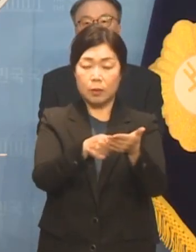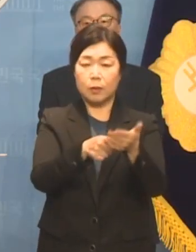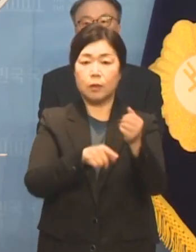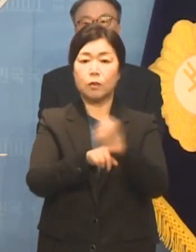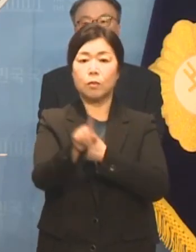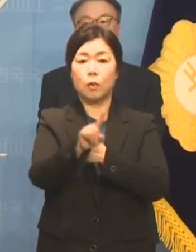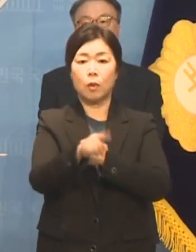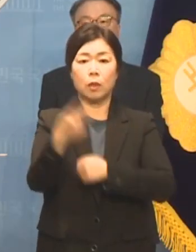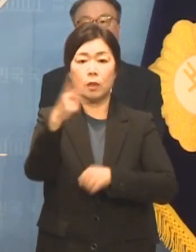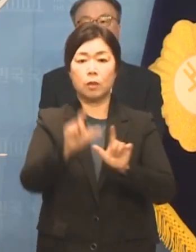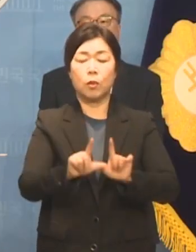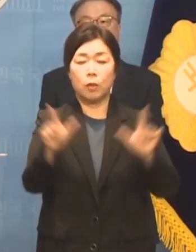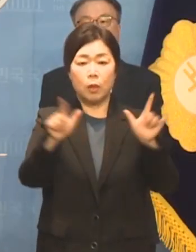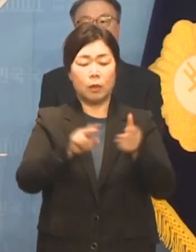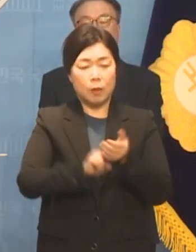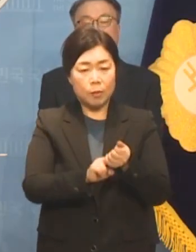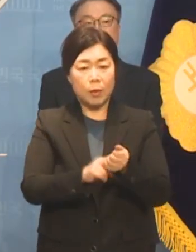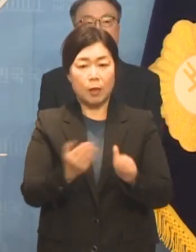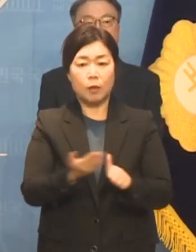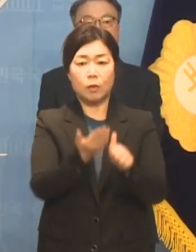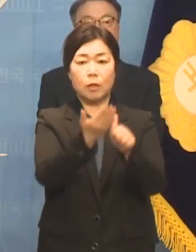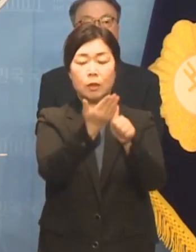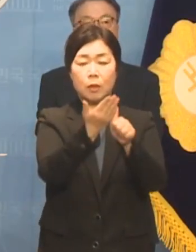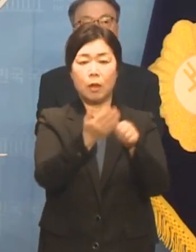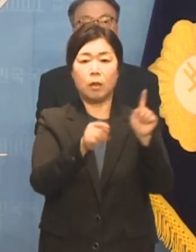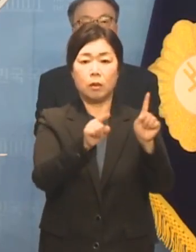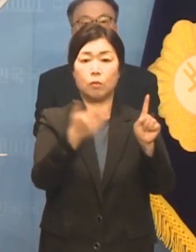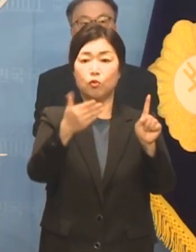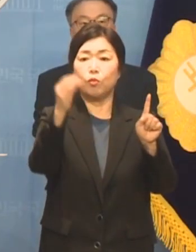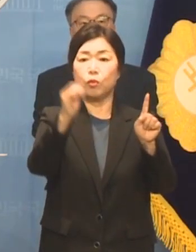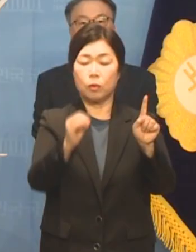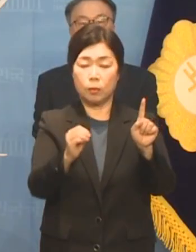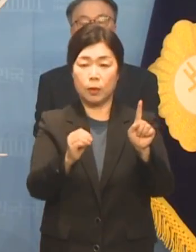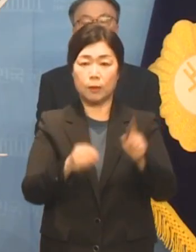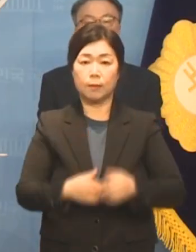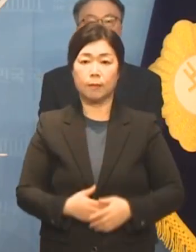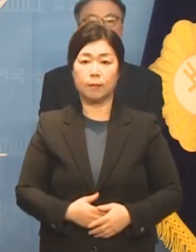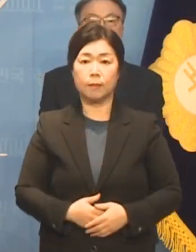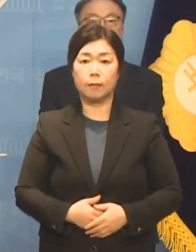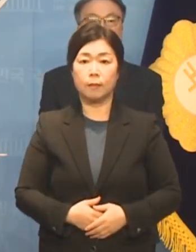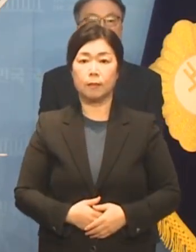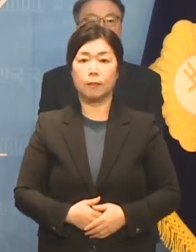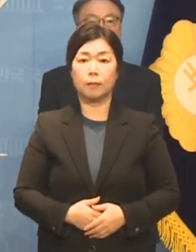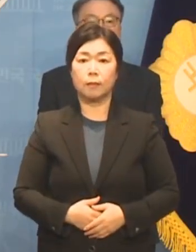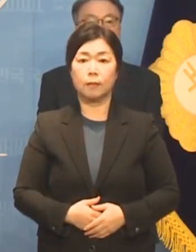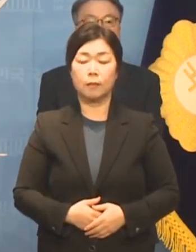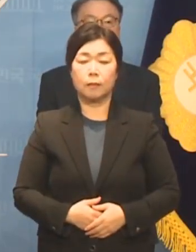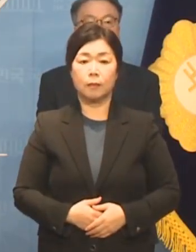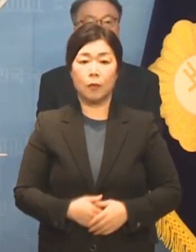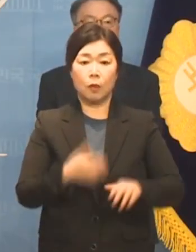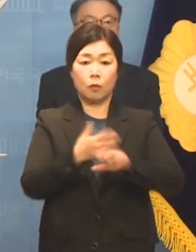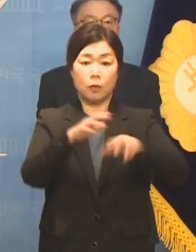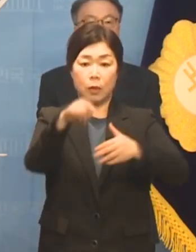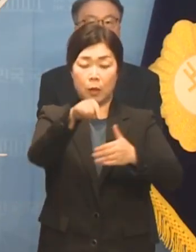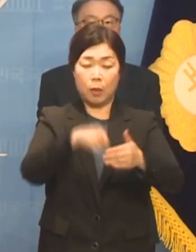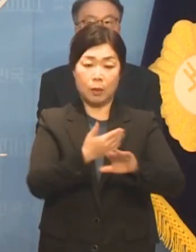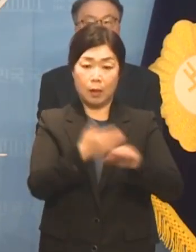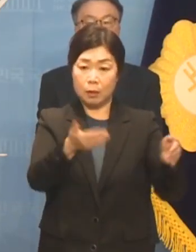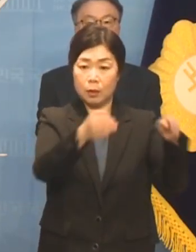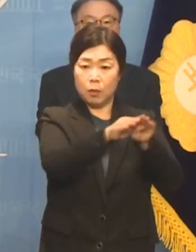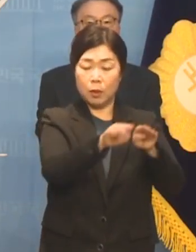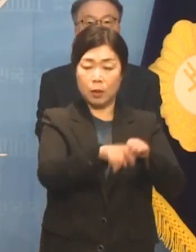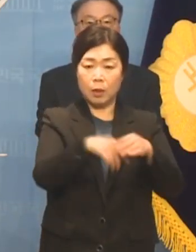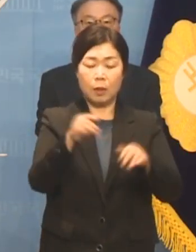25년 잠재 성장률은 1.9%입니다. 국내외 다른 기관들이